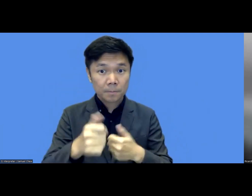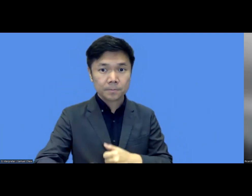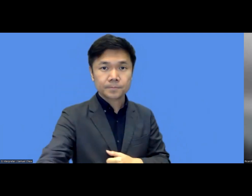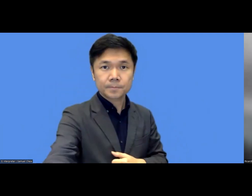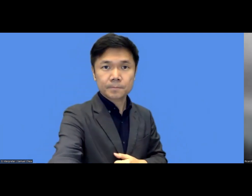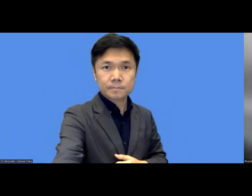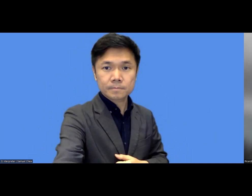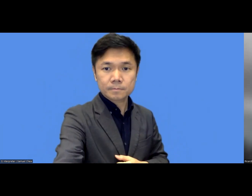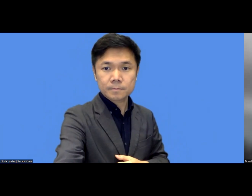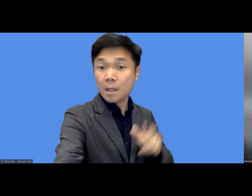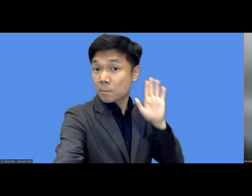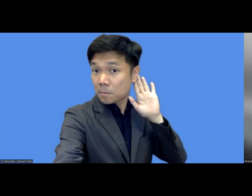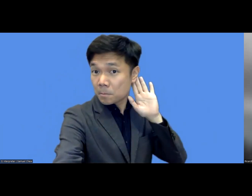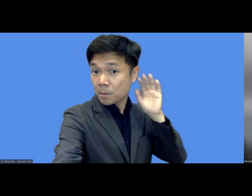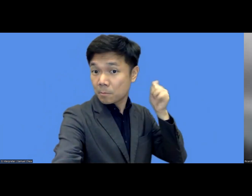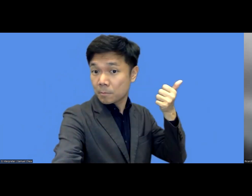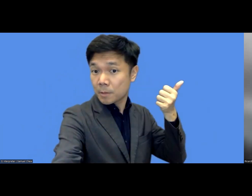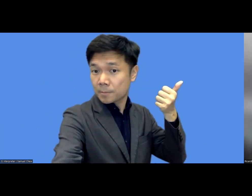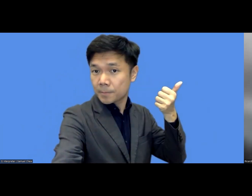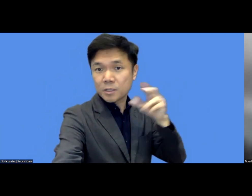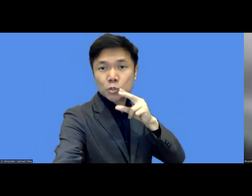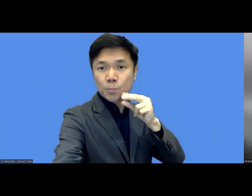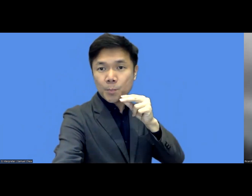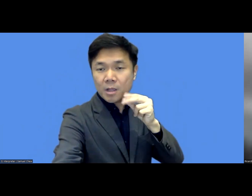¿Me pueden oír? Sí.